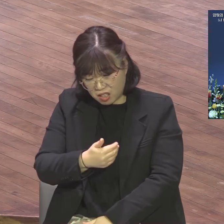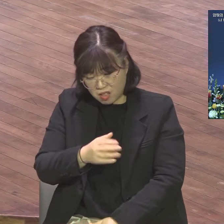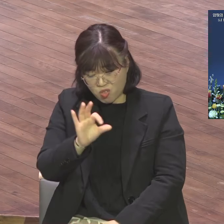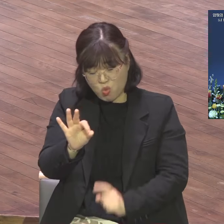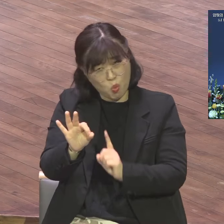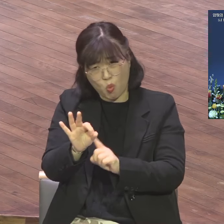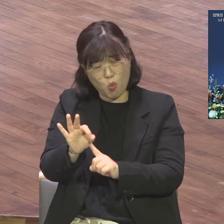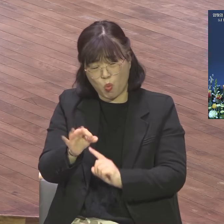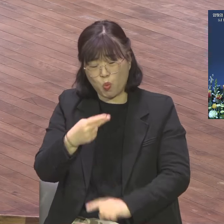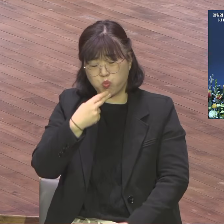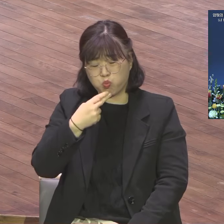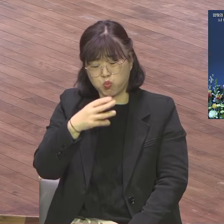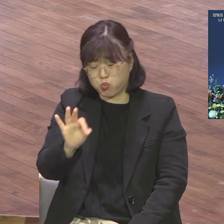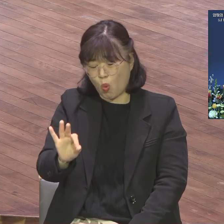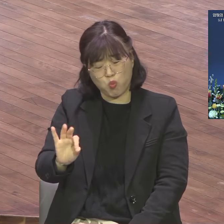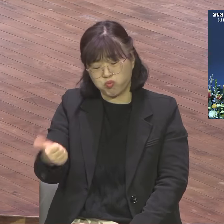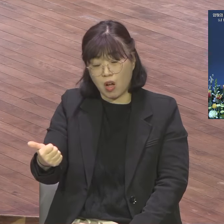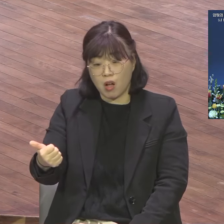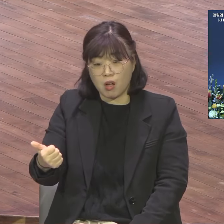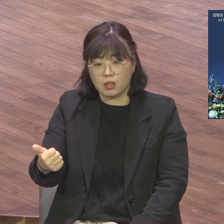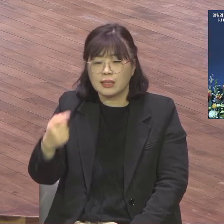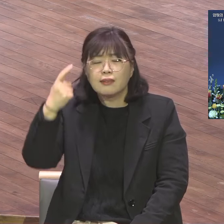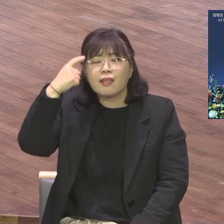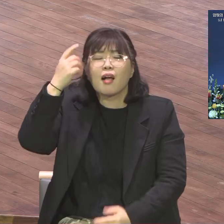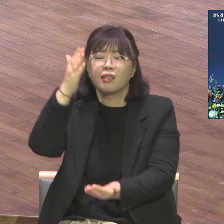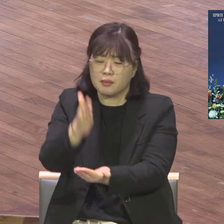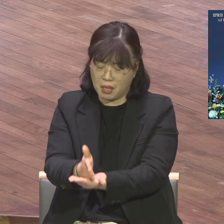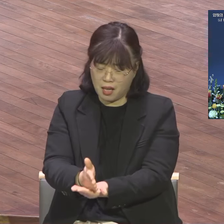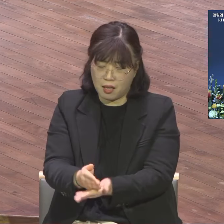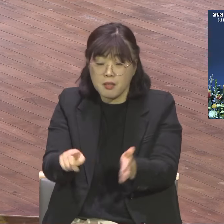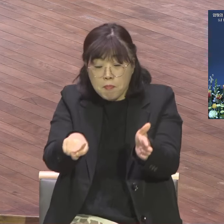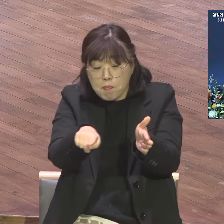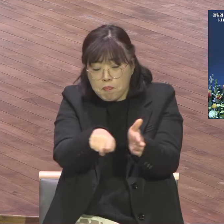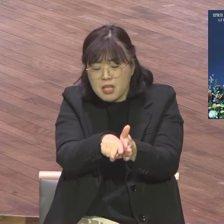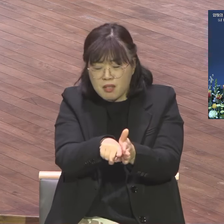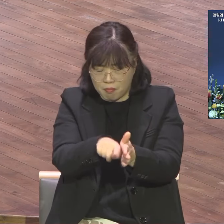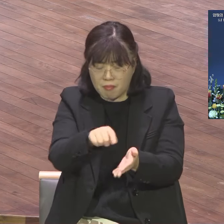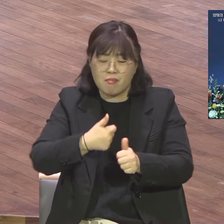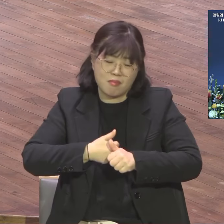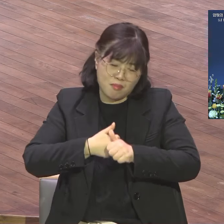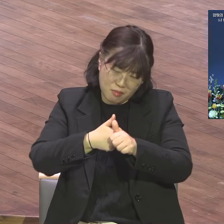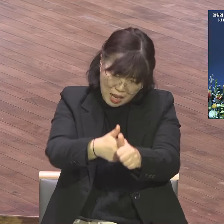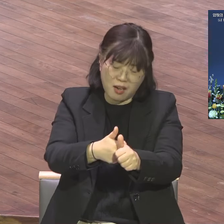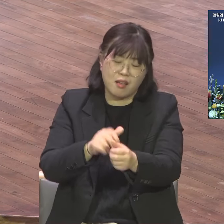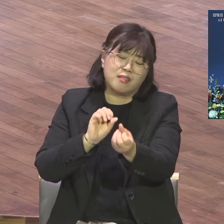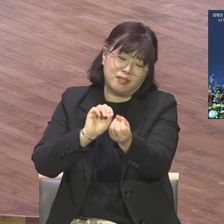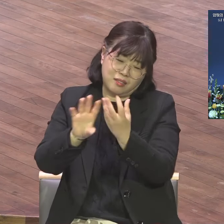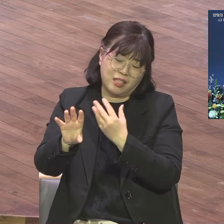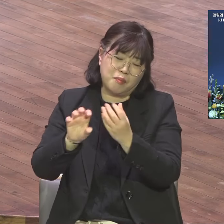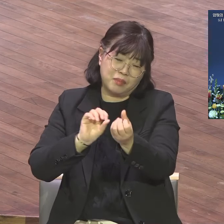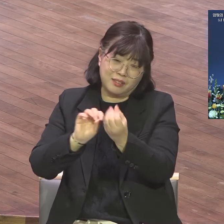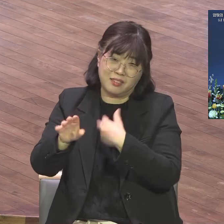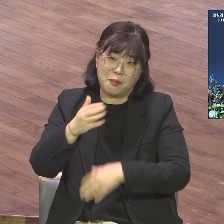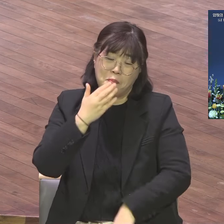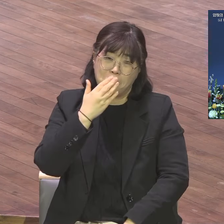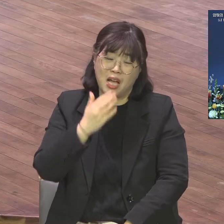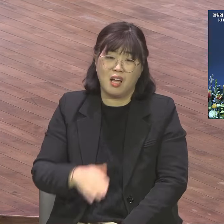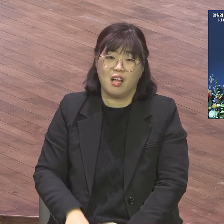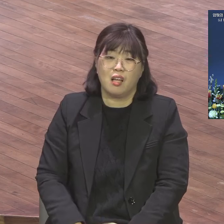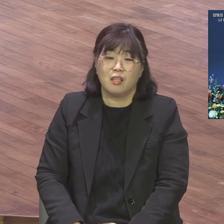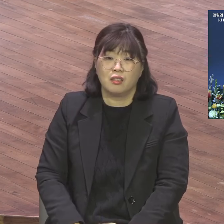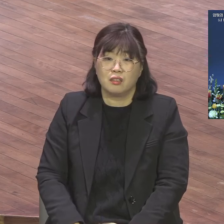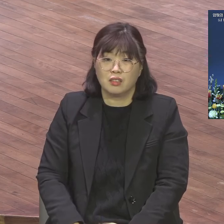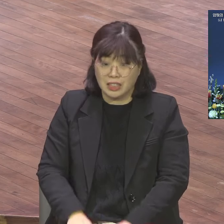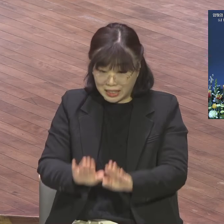아니에요. 믿음이에요, 믿음. 아시겠어요? 여러분 믿음의 그릇입니다. 아니 무슨 어부들이 무슨 땅 끝까지 만민의